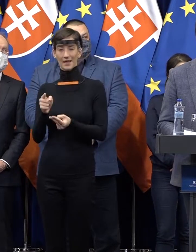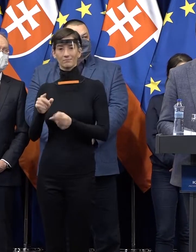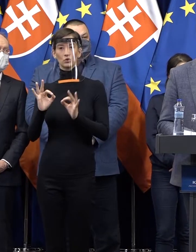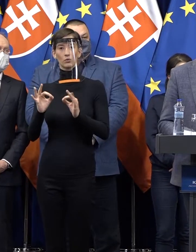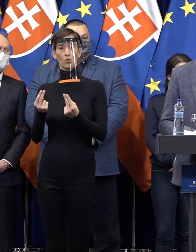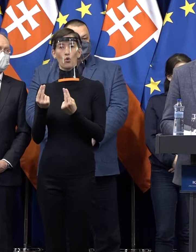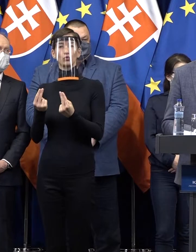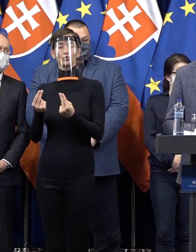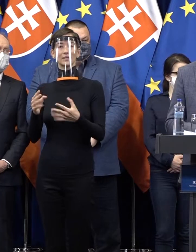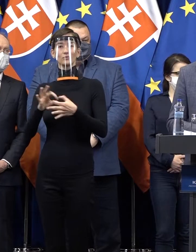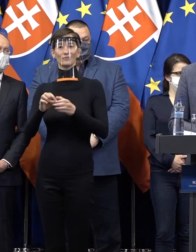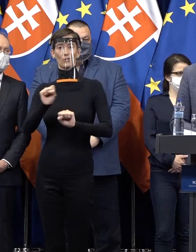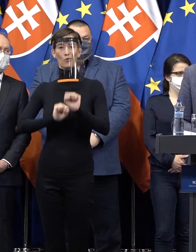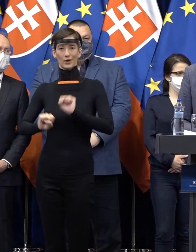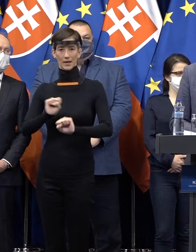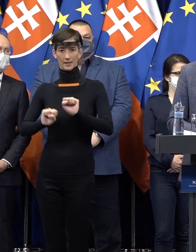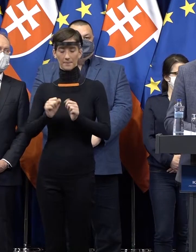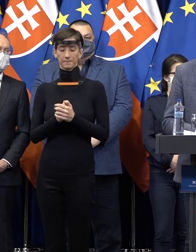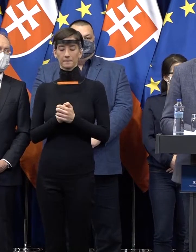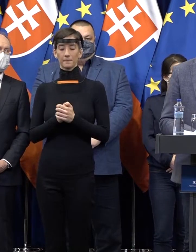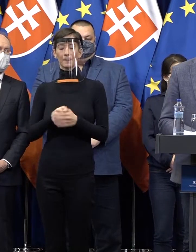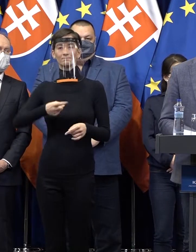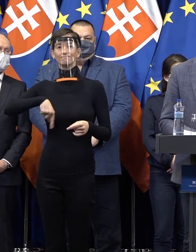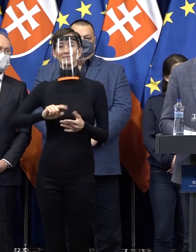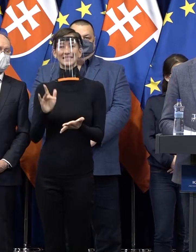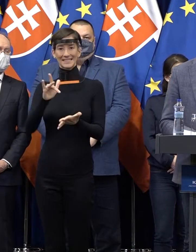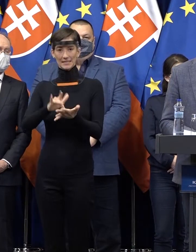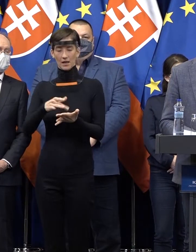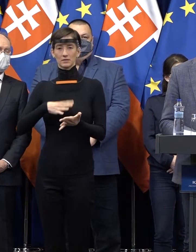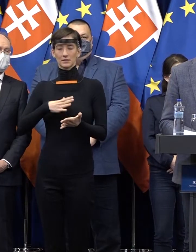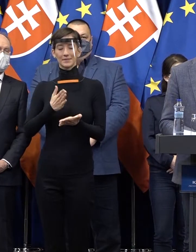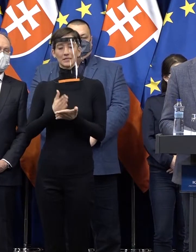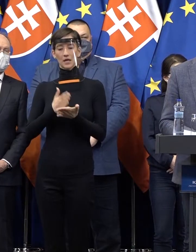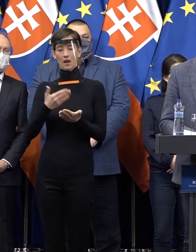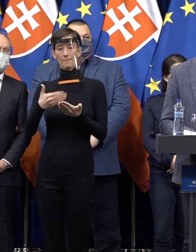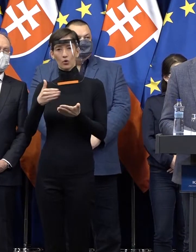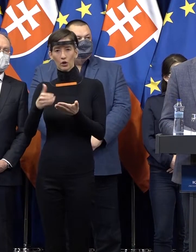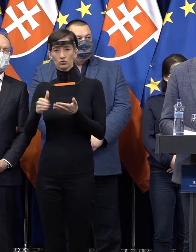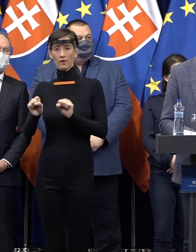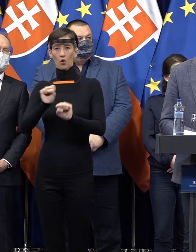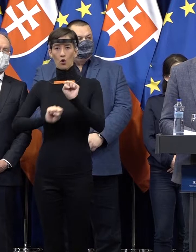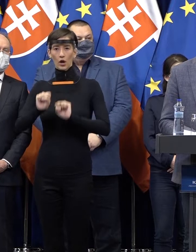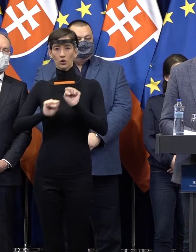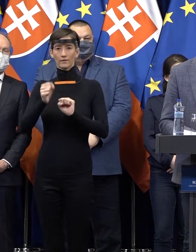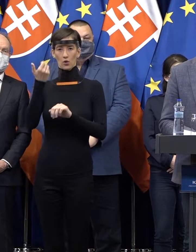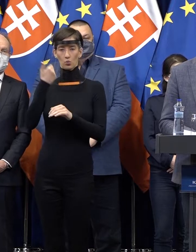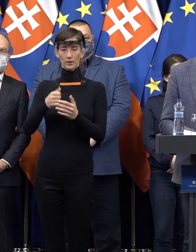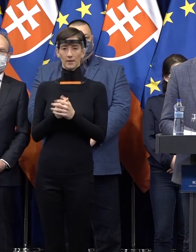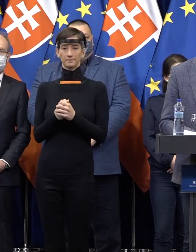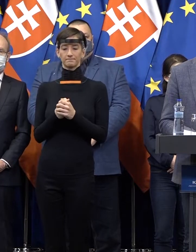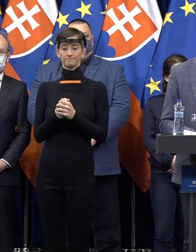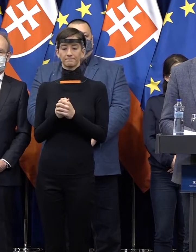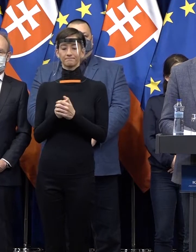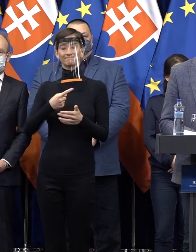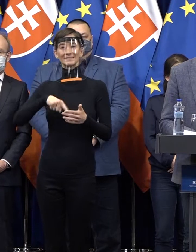toto šírenie pokračovalo na veľmi nízkej úrovni. Našim cieľom je, aby počet nakazených ľudí bol